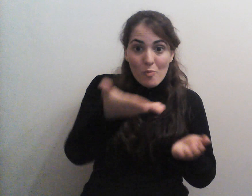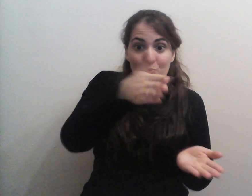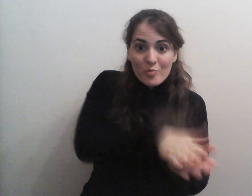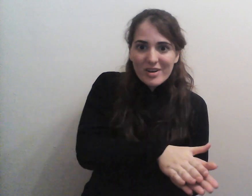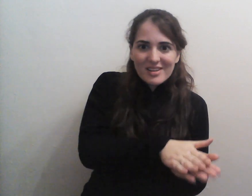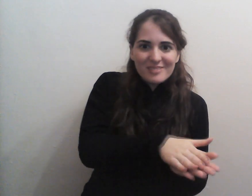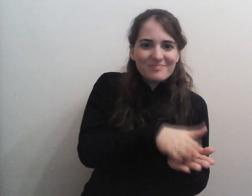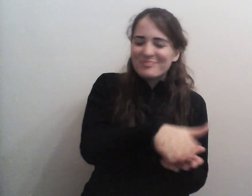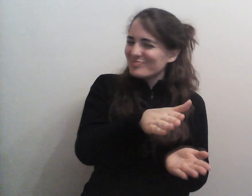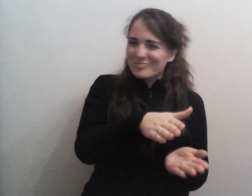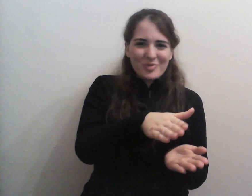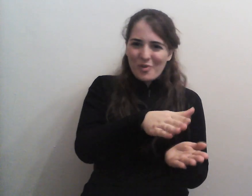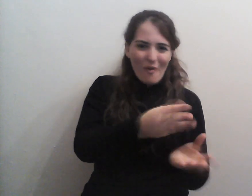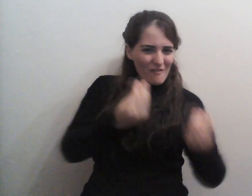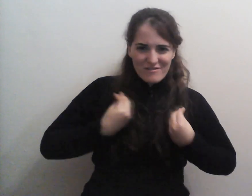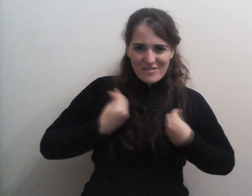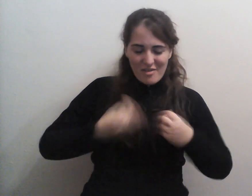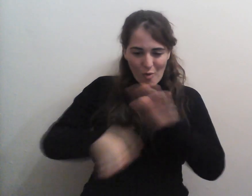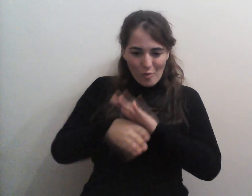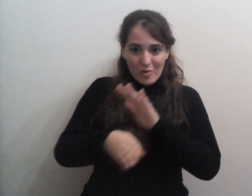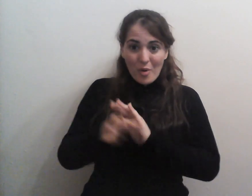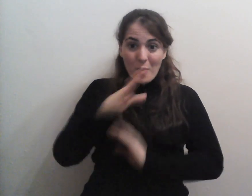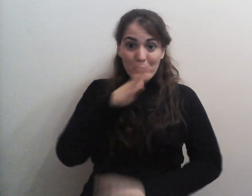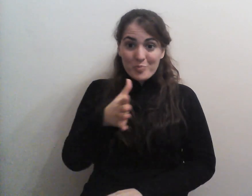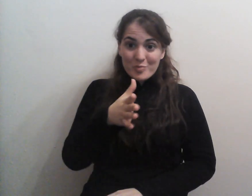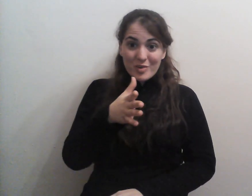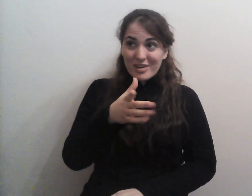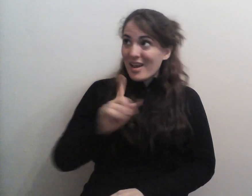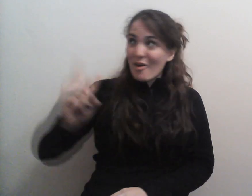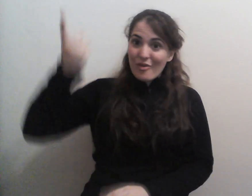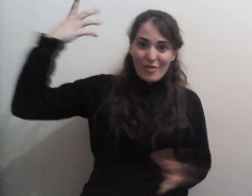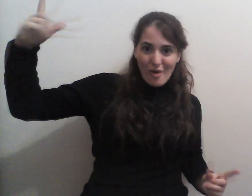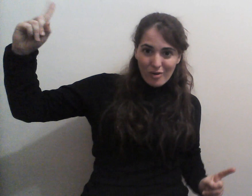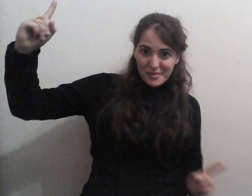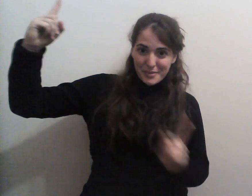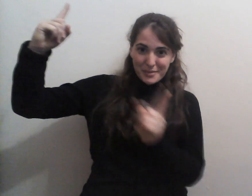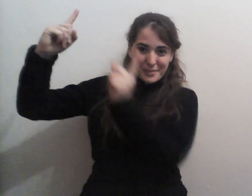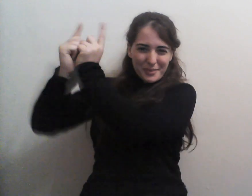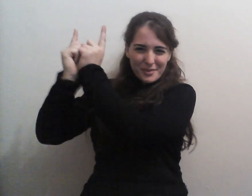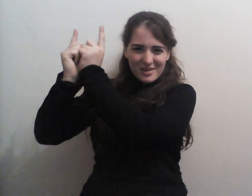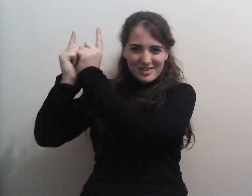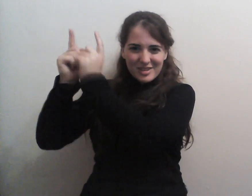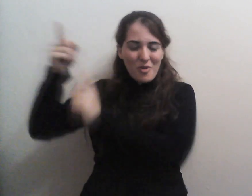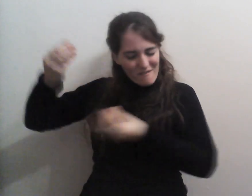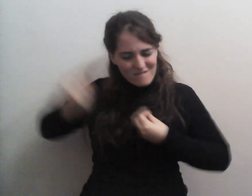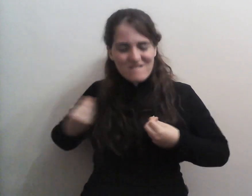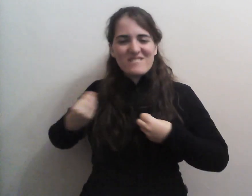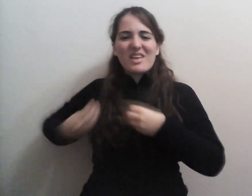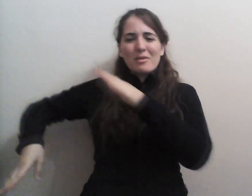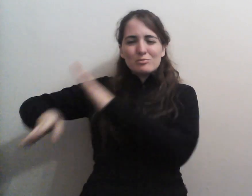puede detener. El momento que viene la muerte, o el momento que vuelve el Señor Jesucristo, tú estarás perpetuamente en la presencia